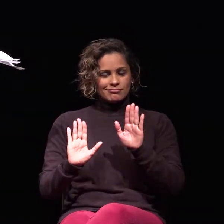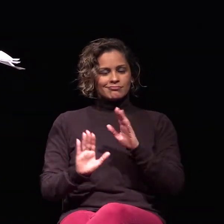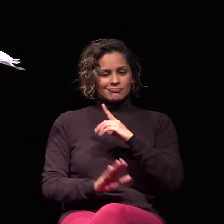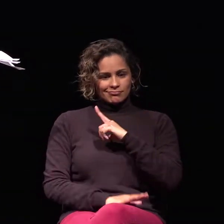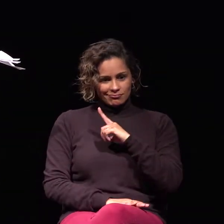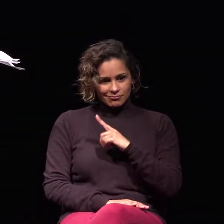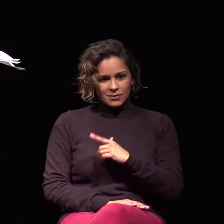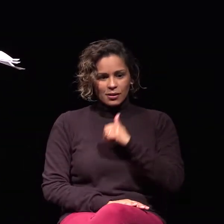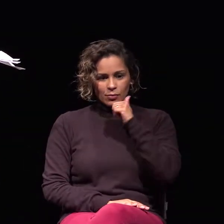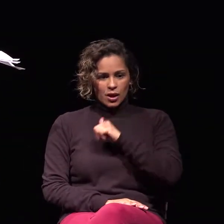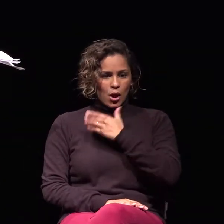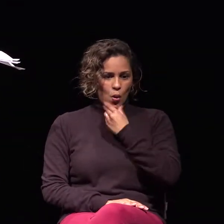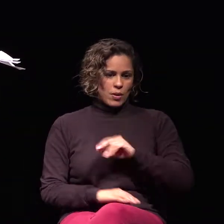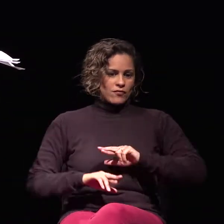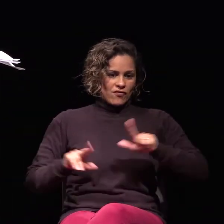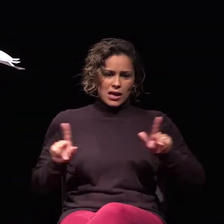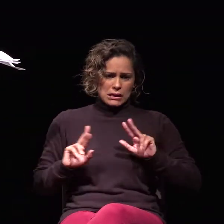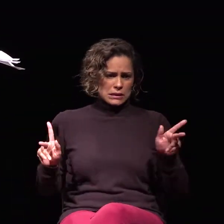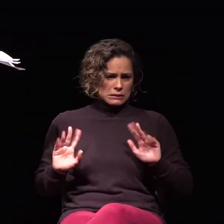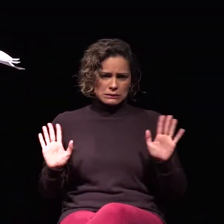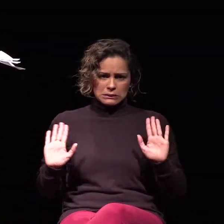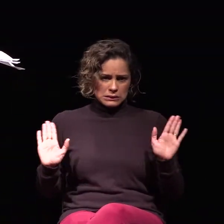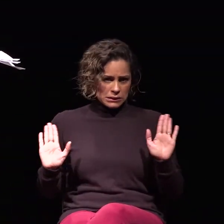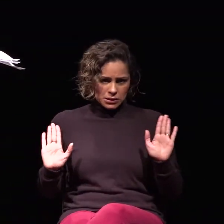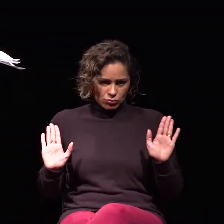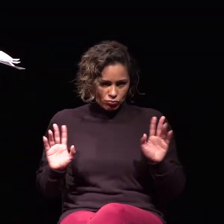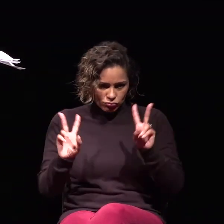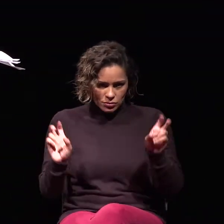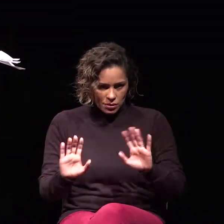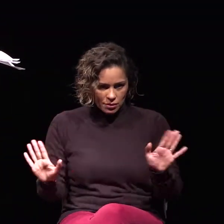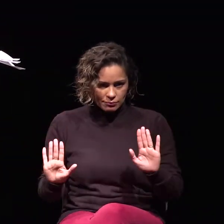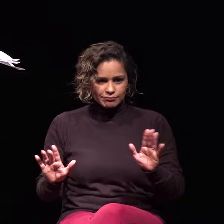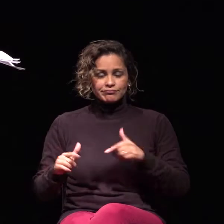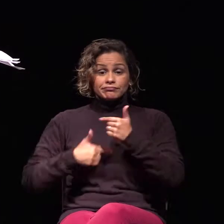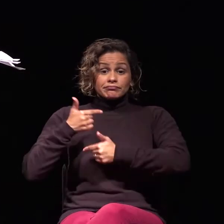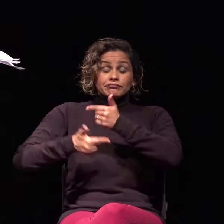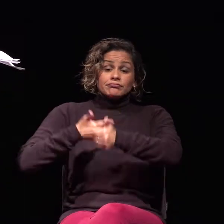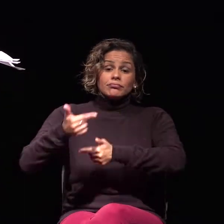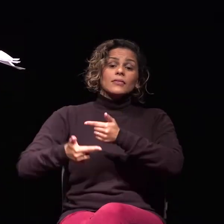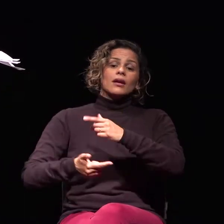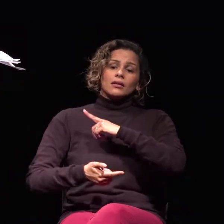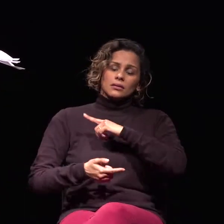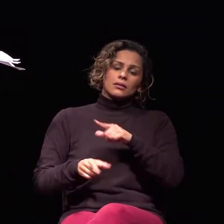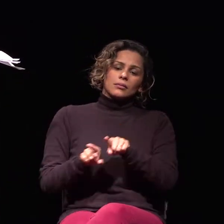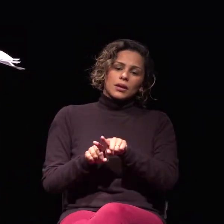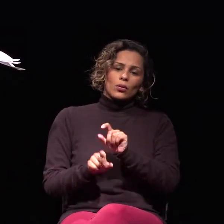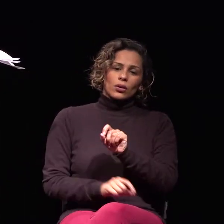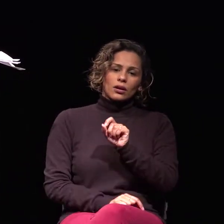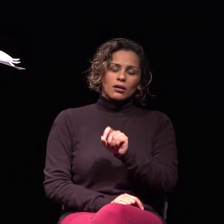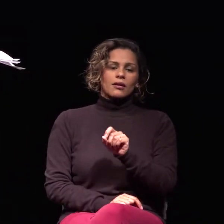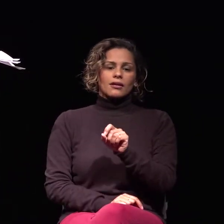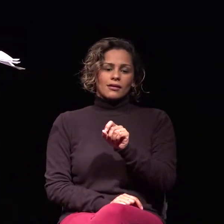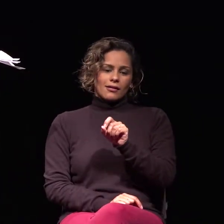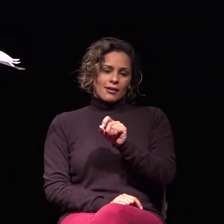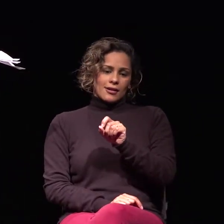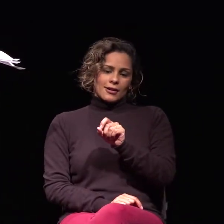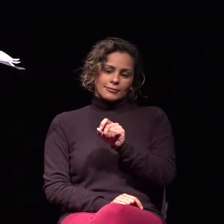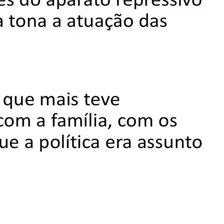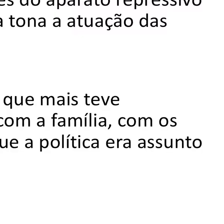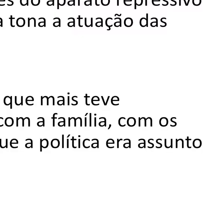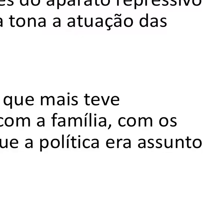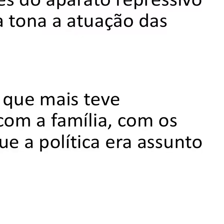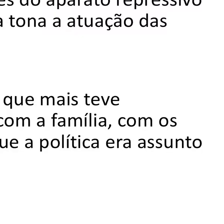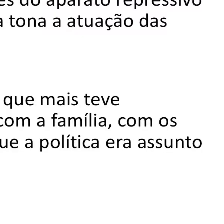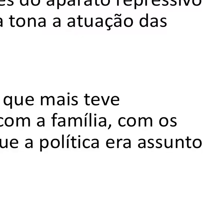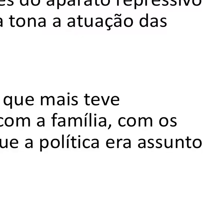a doutrina da segurança nacional, ela construiu, consolidou. A doutrina da segurança nacional parte do princípio